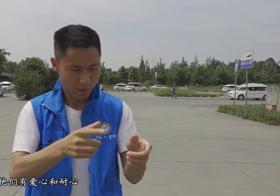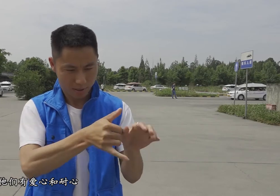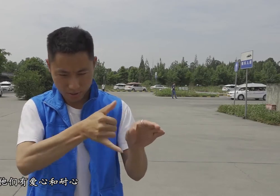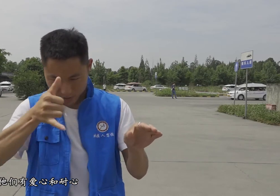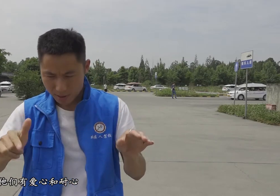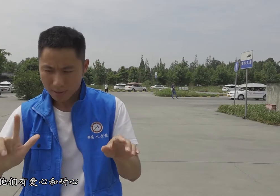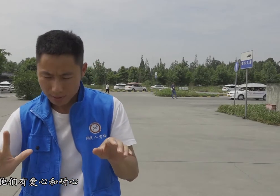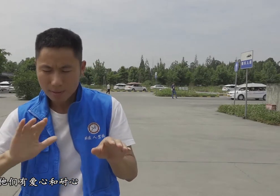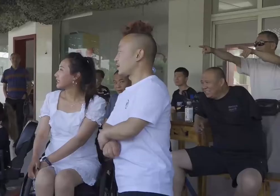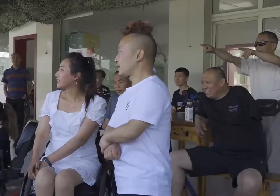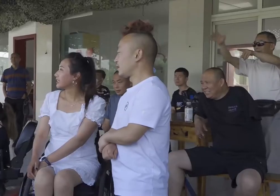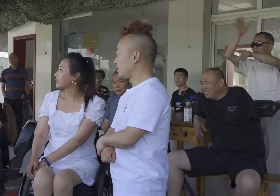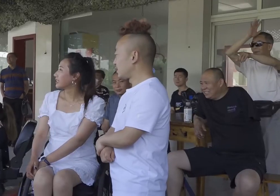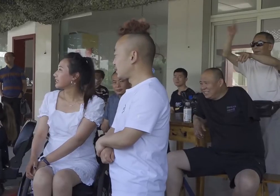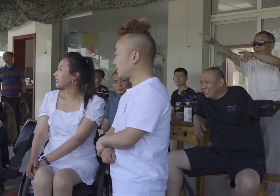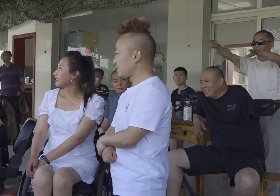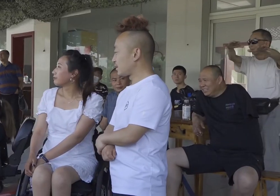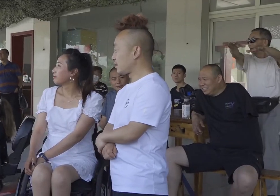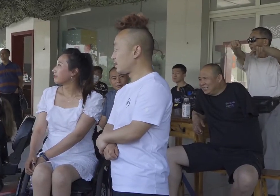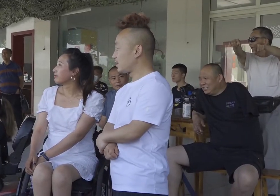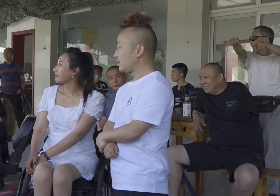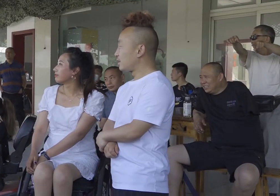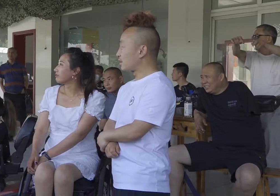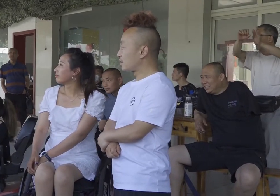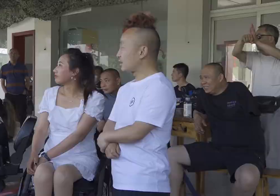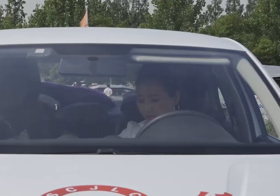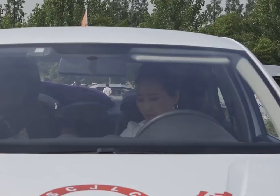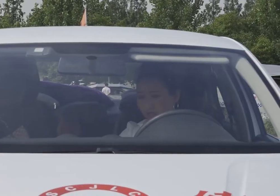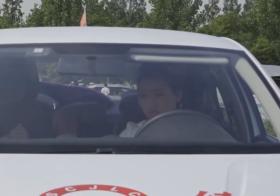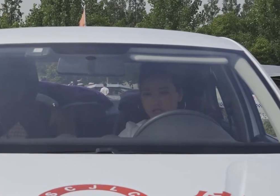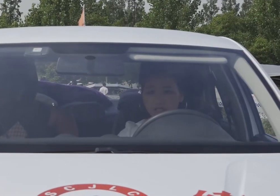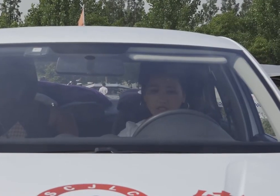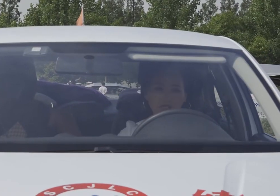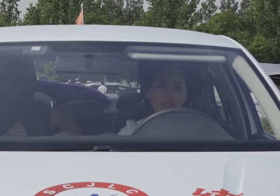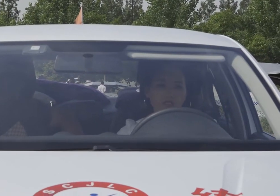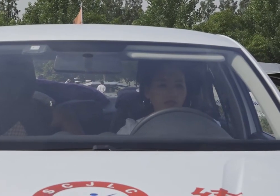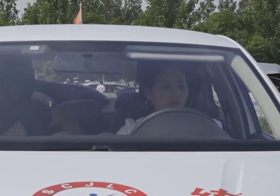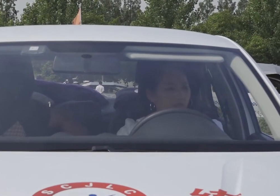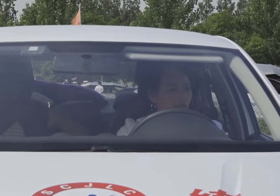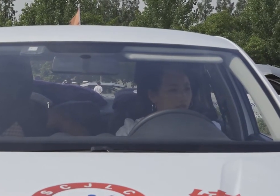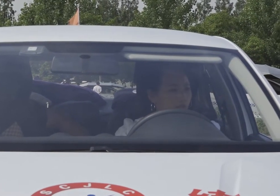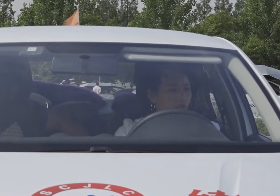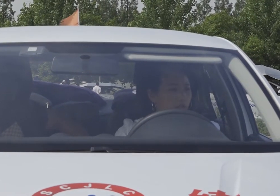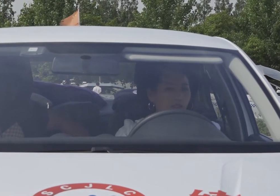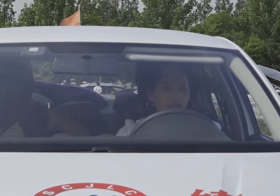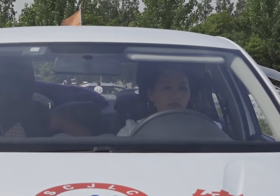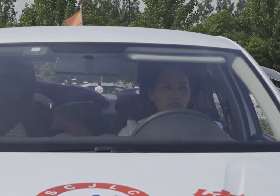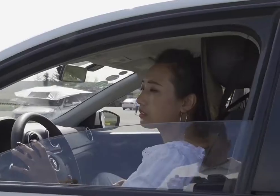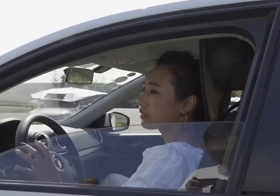耐心。 经过一个多月的学习，来自云南的学员杨英树昨天顺利取得驾照。今天他专程过来